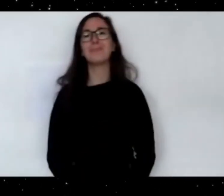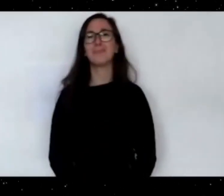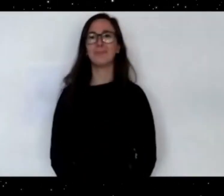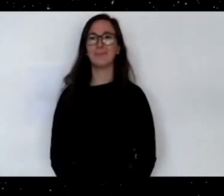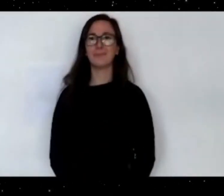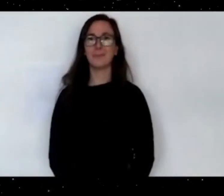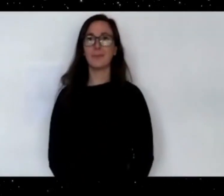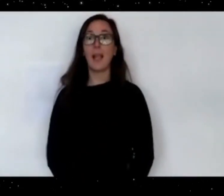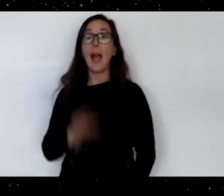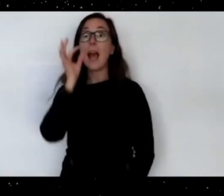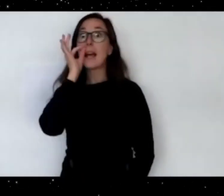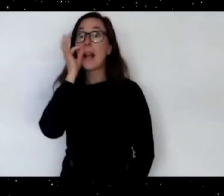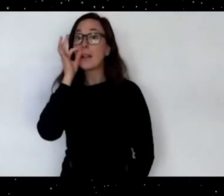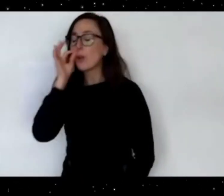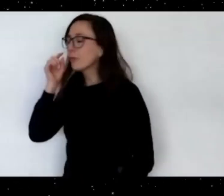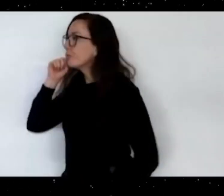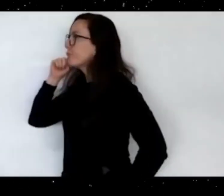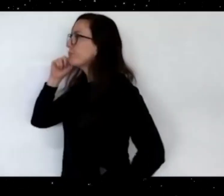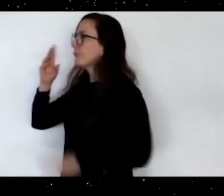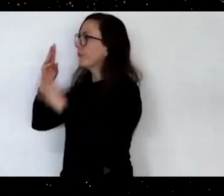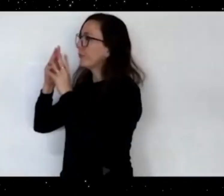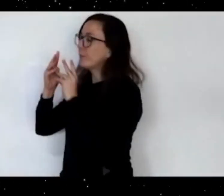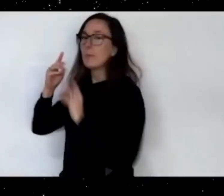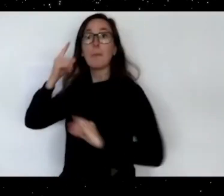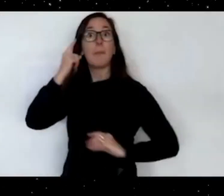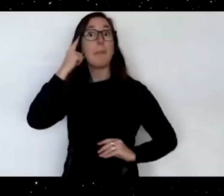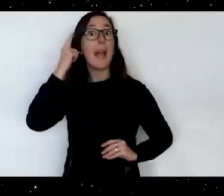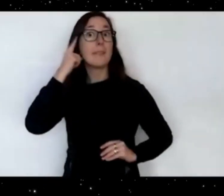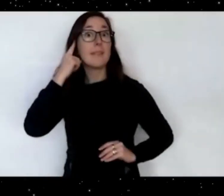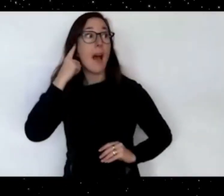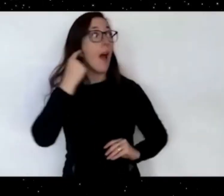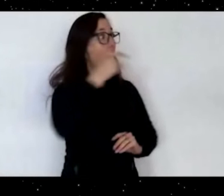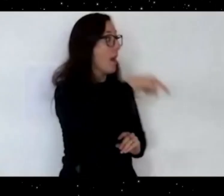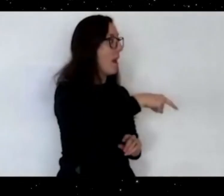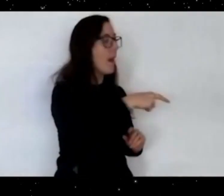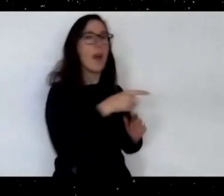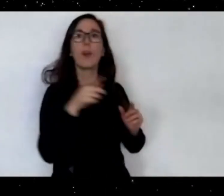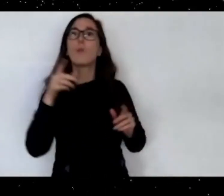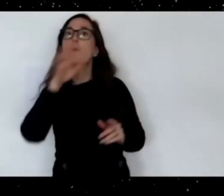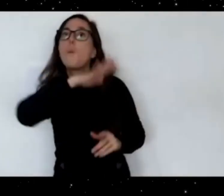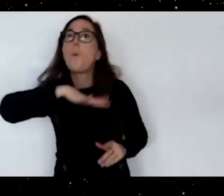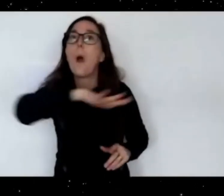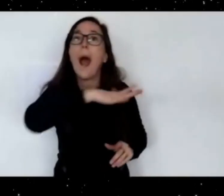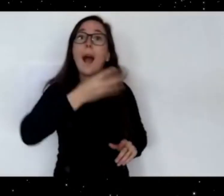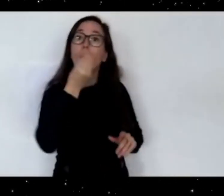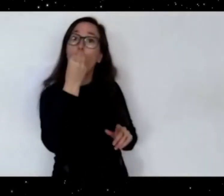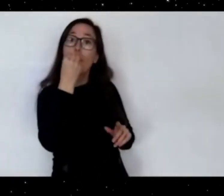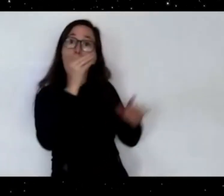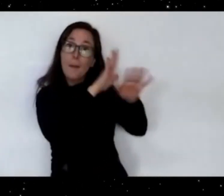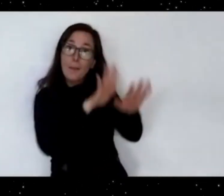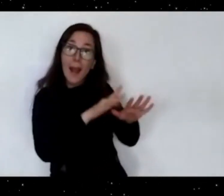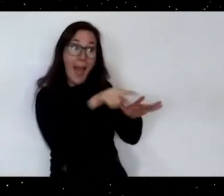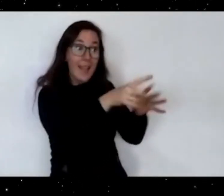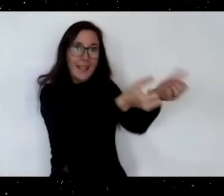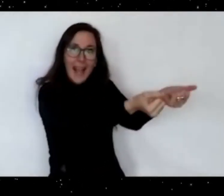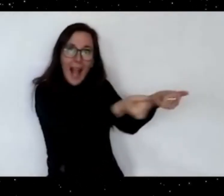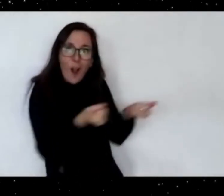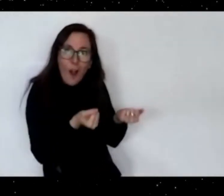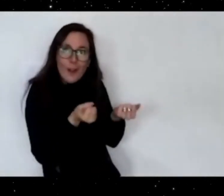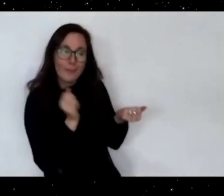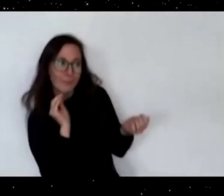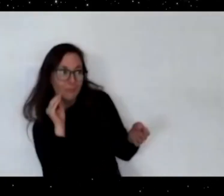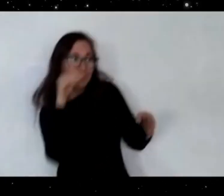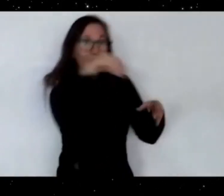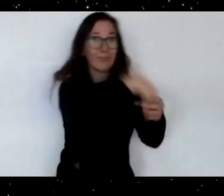El ratón elige esconderse en un cajón de la cocina. ¿Entra un